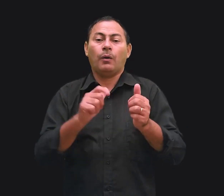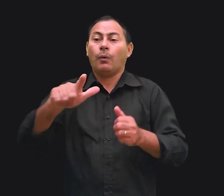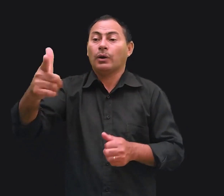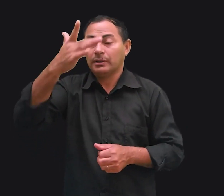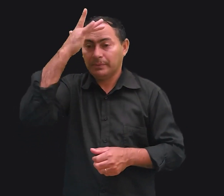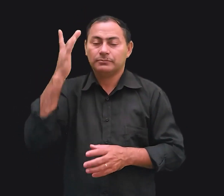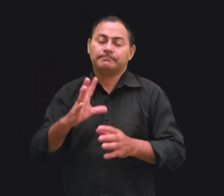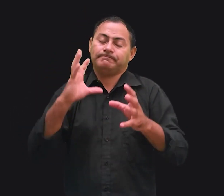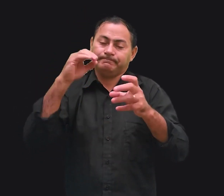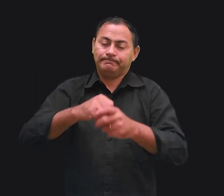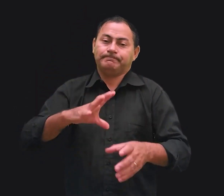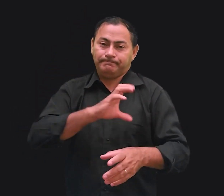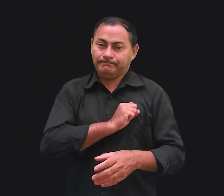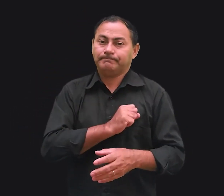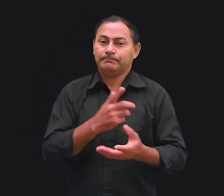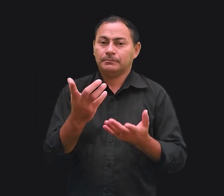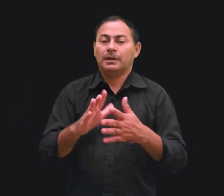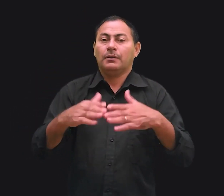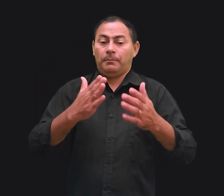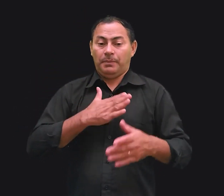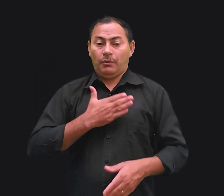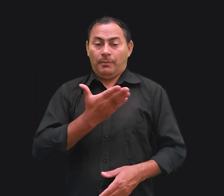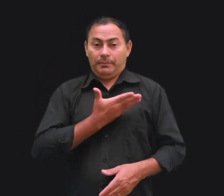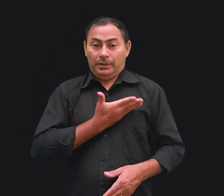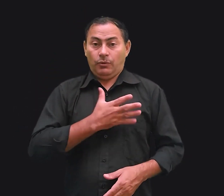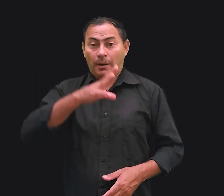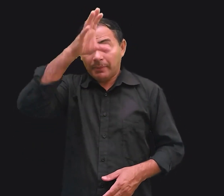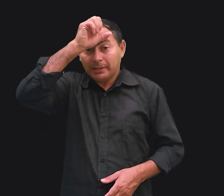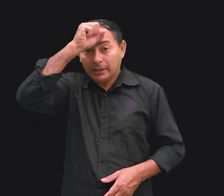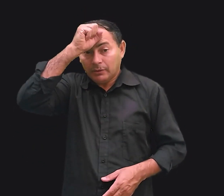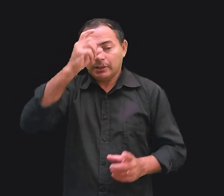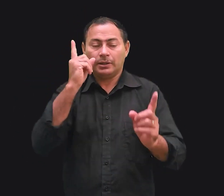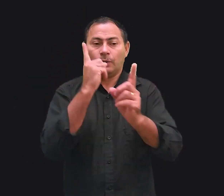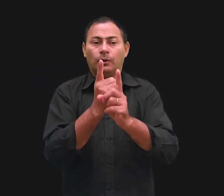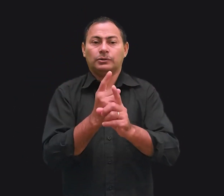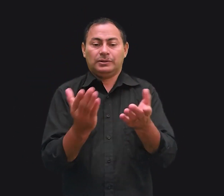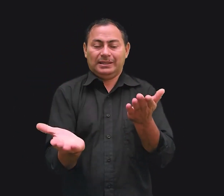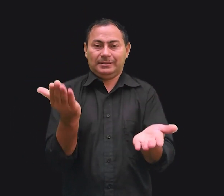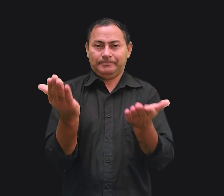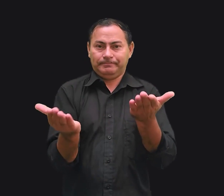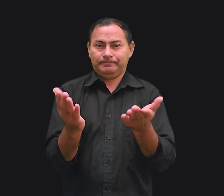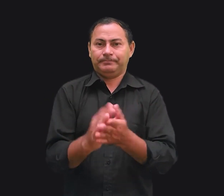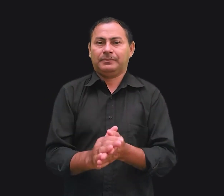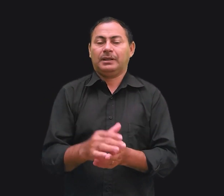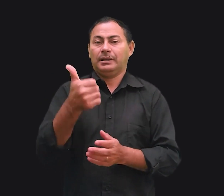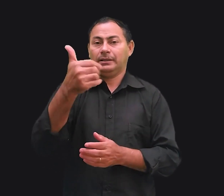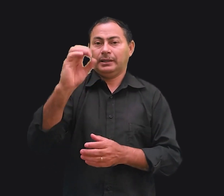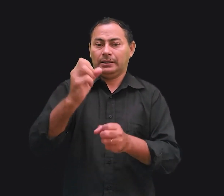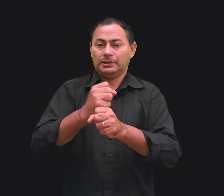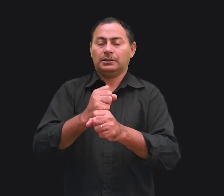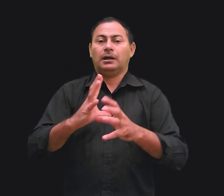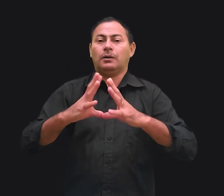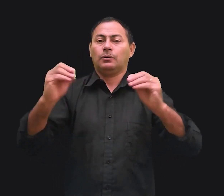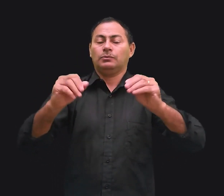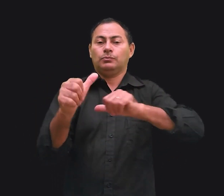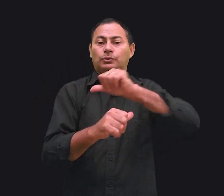amar ao próximo incondicionalmente. Quando meu amigo aprendeu isso, ele encontrou seu equilíbrio e há 10 anos está